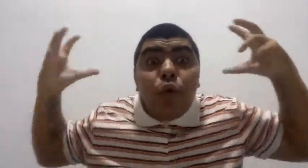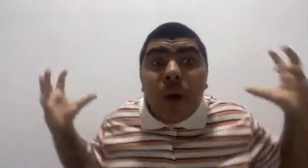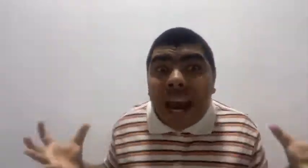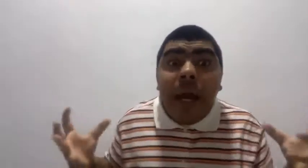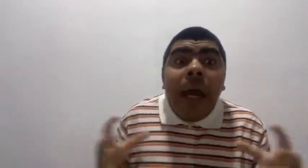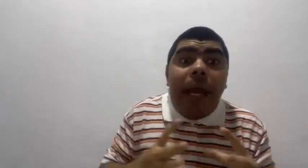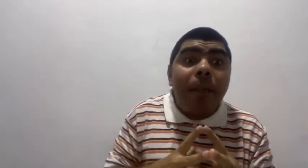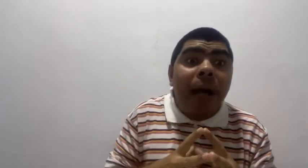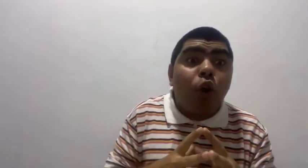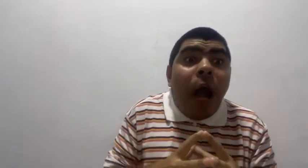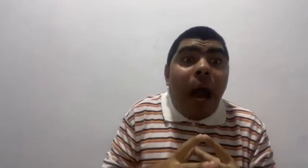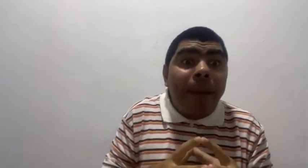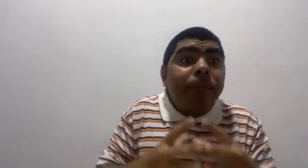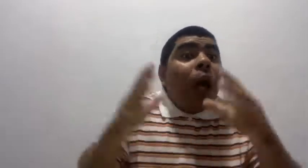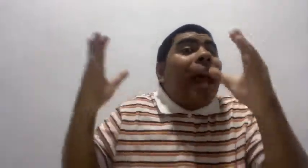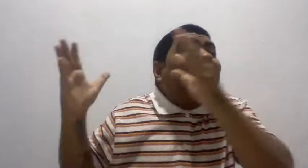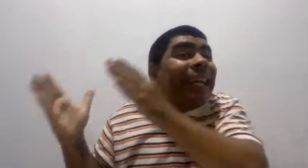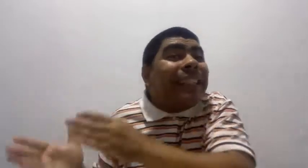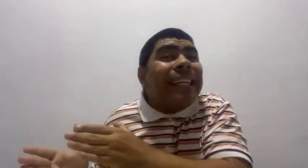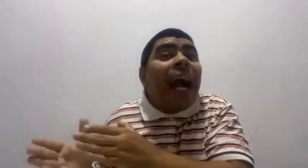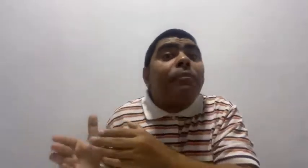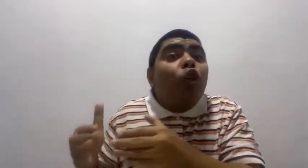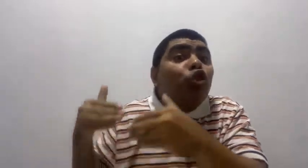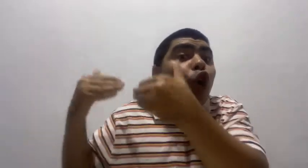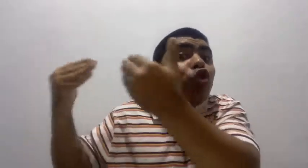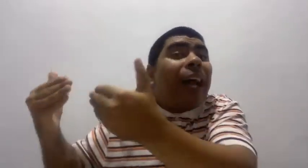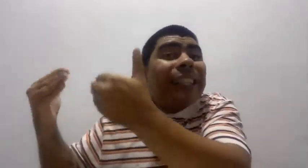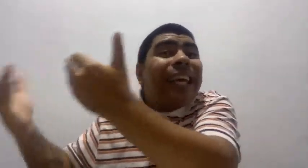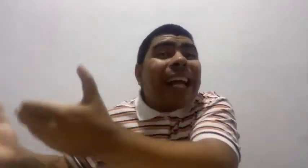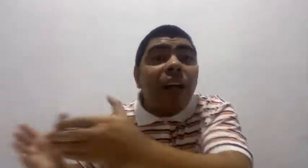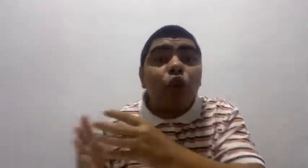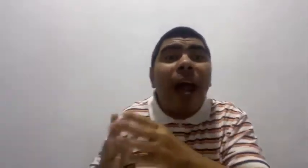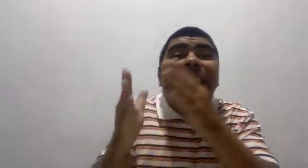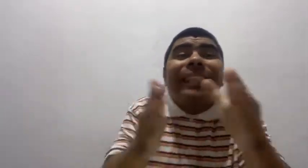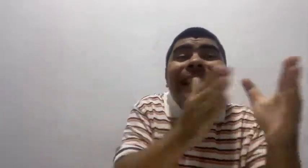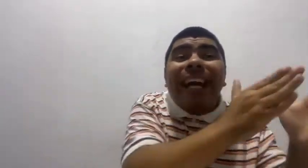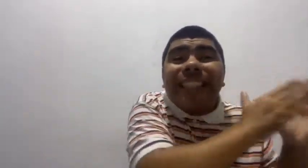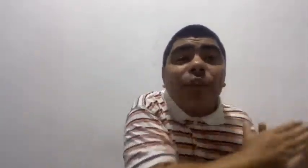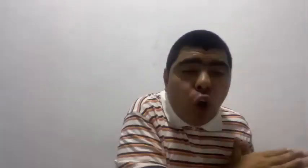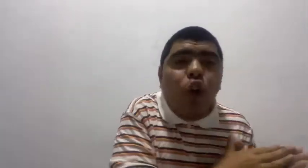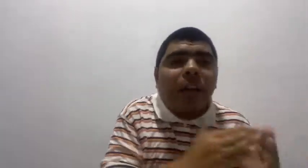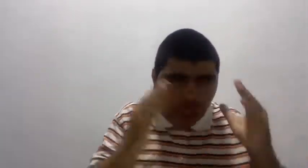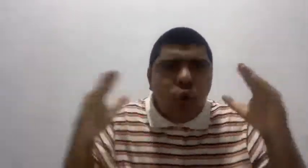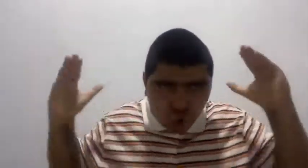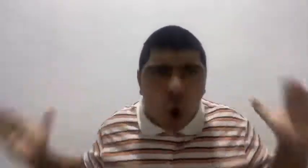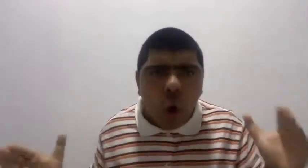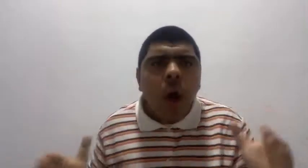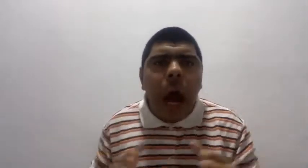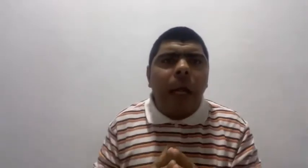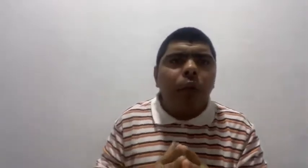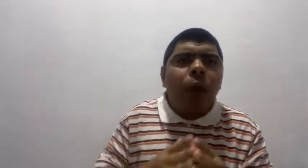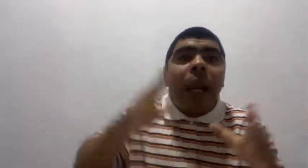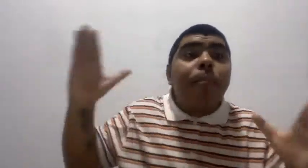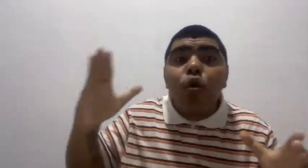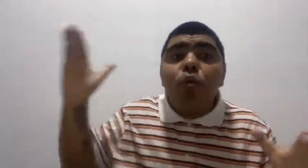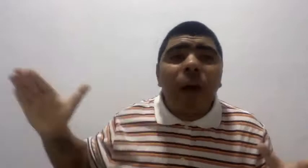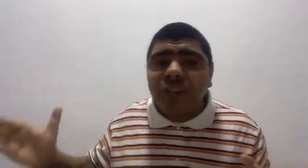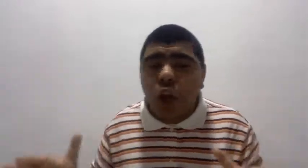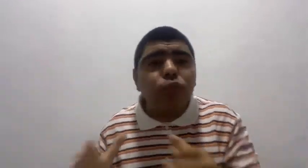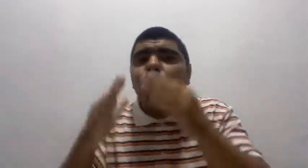madurez, hermano. Amén. La crítica no se hace caso, la crítica se ignora, se escuchó, aleluya. La murmuración no